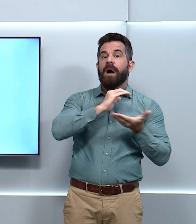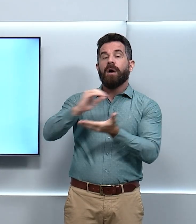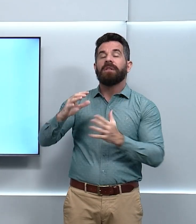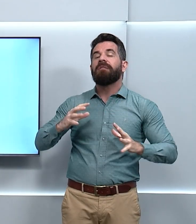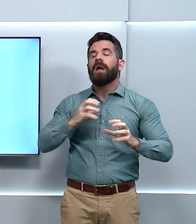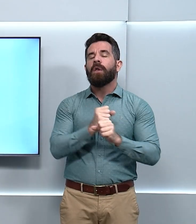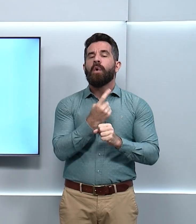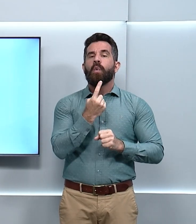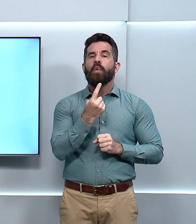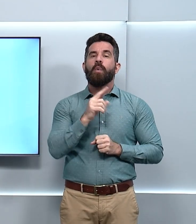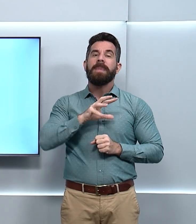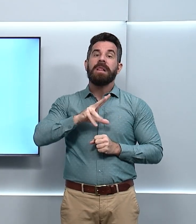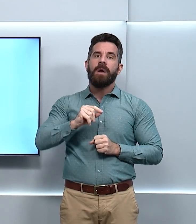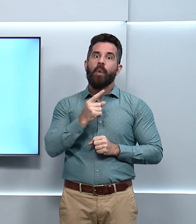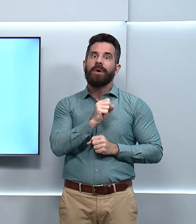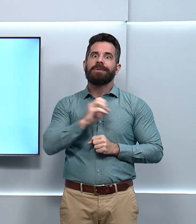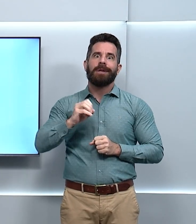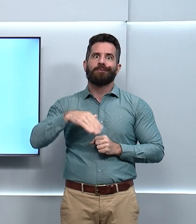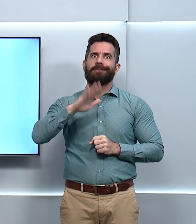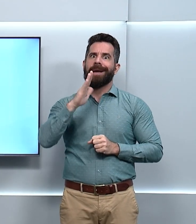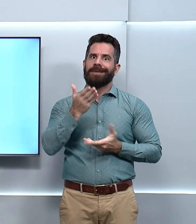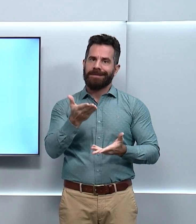1.800.000 itens.